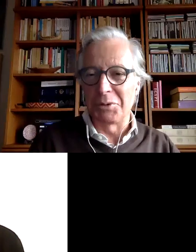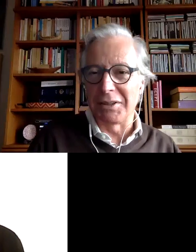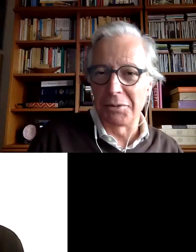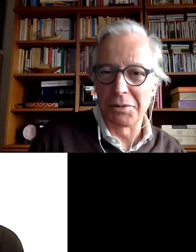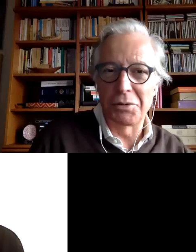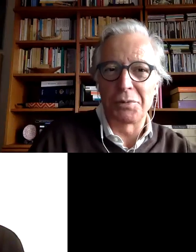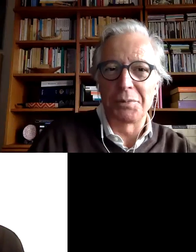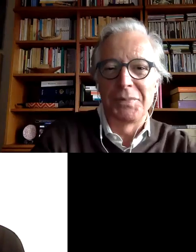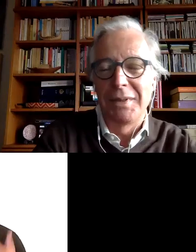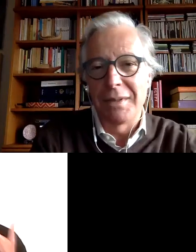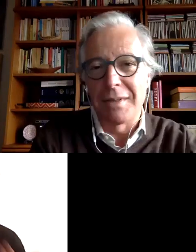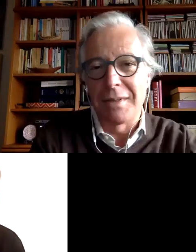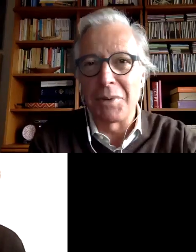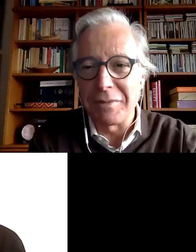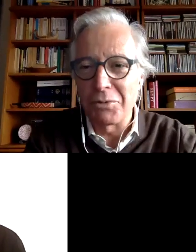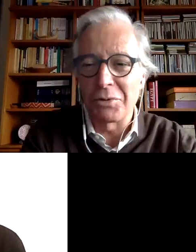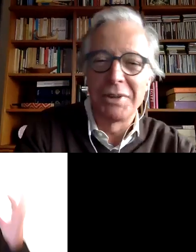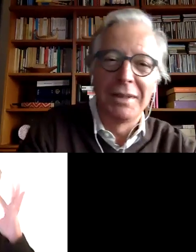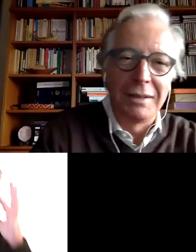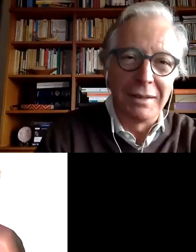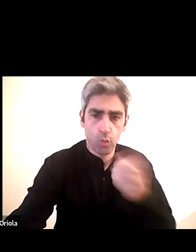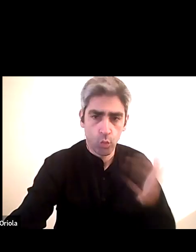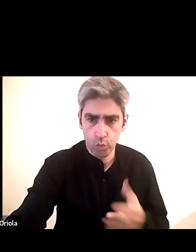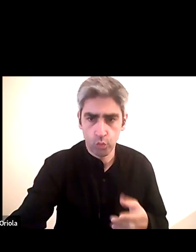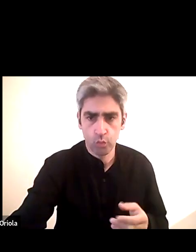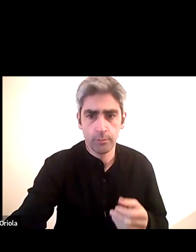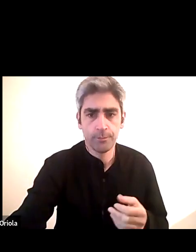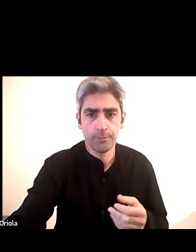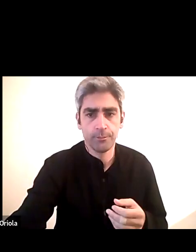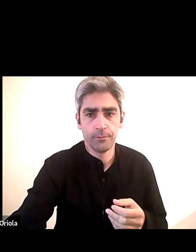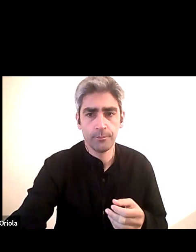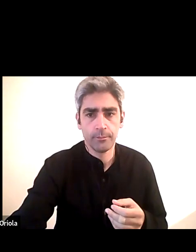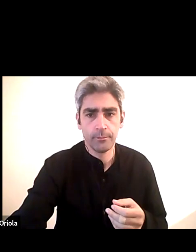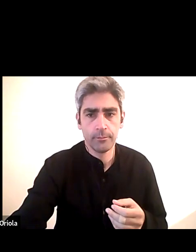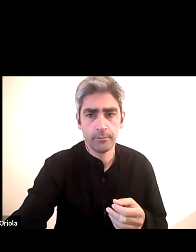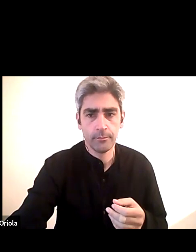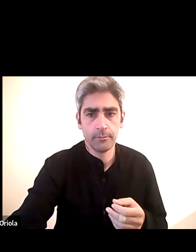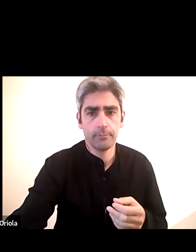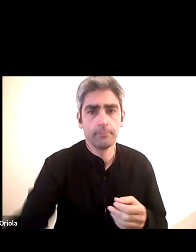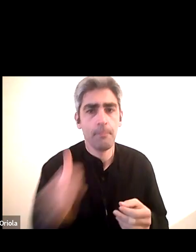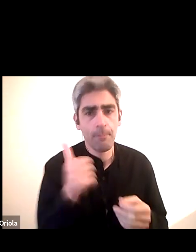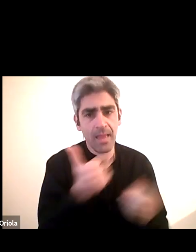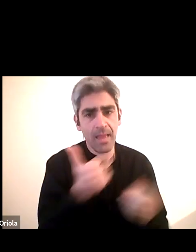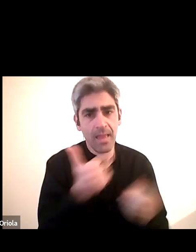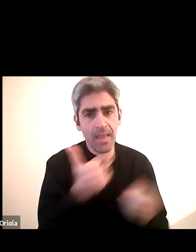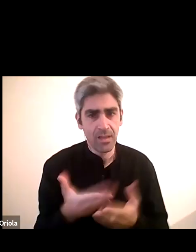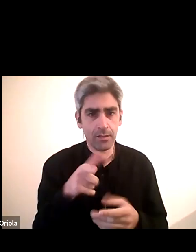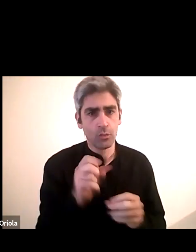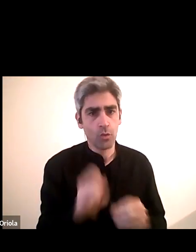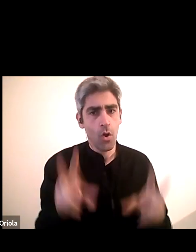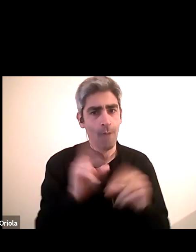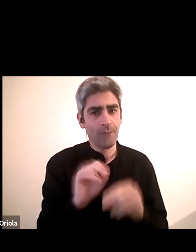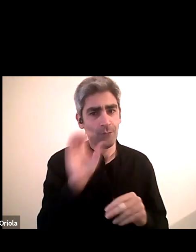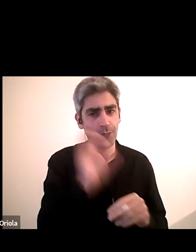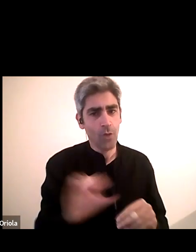Obrigado, boa tarde a todos, sejam bem-vindos a esta forma nova, não tão nova assim, mas